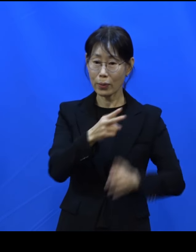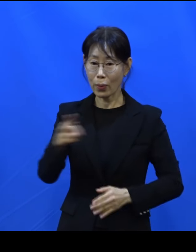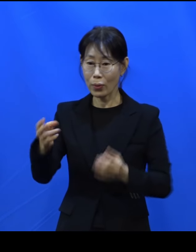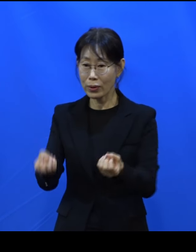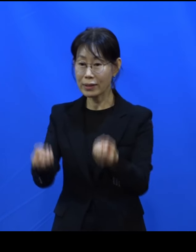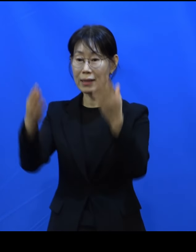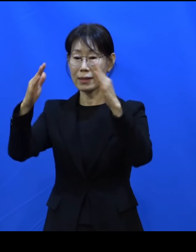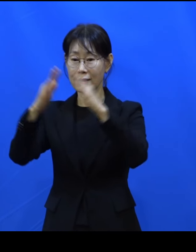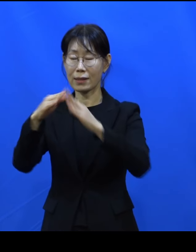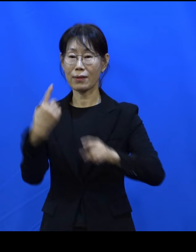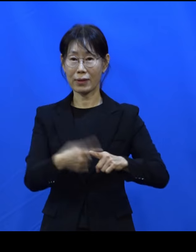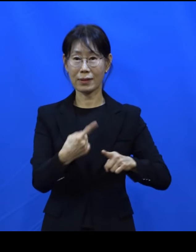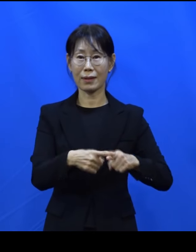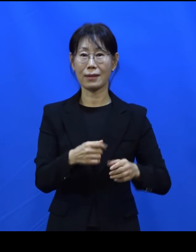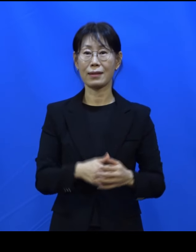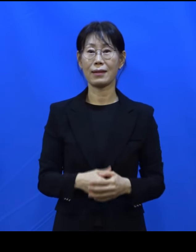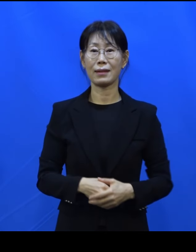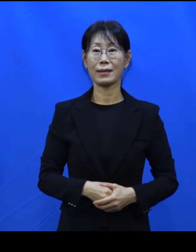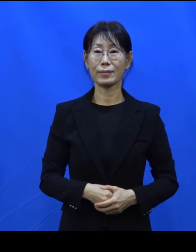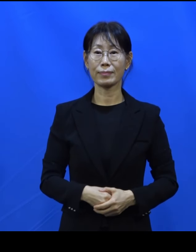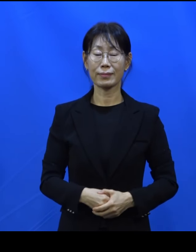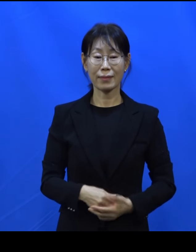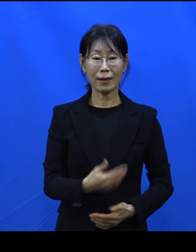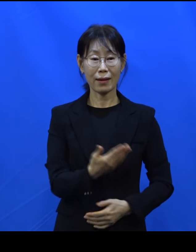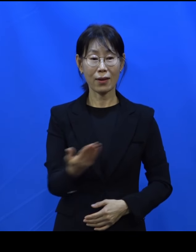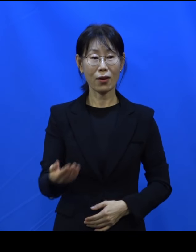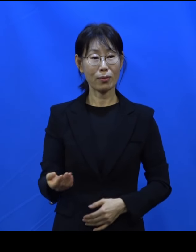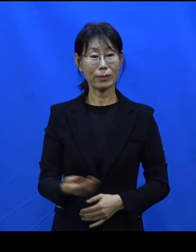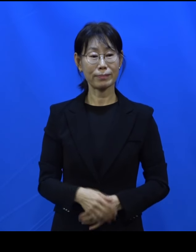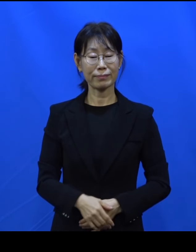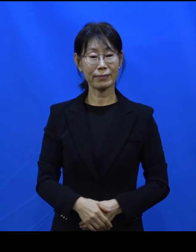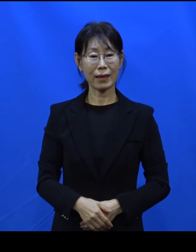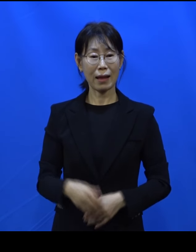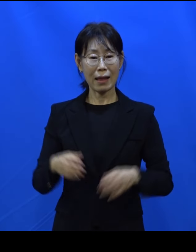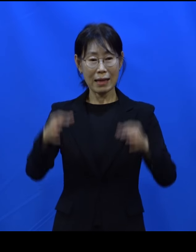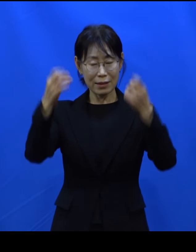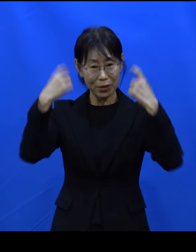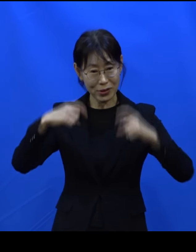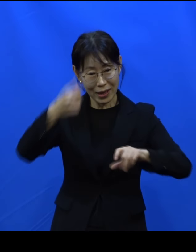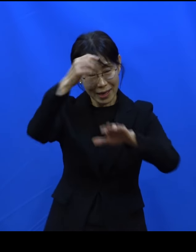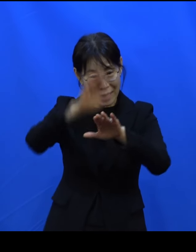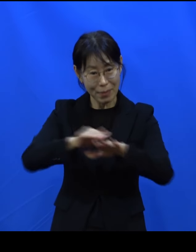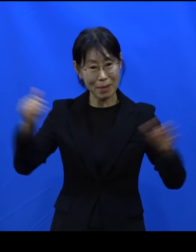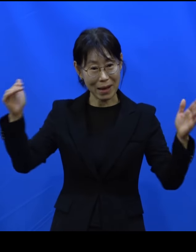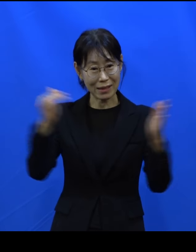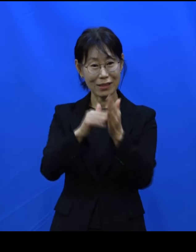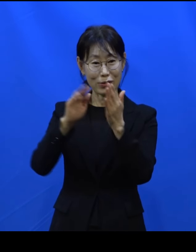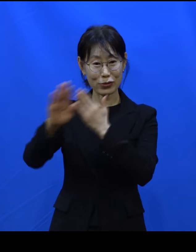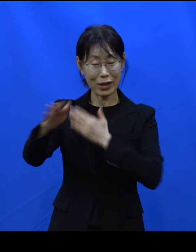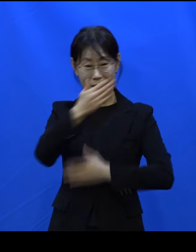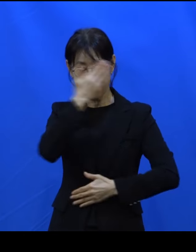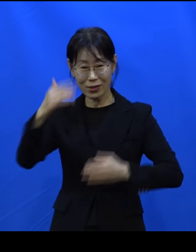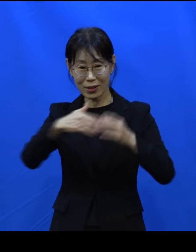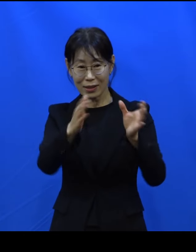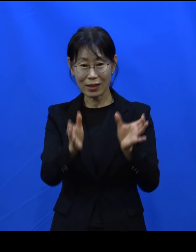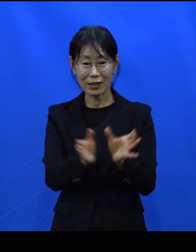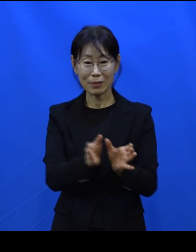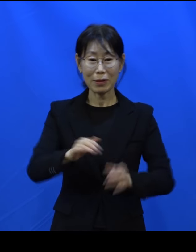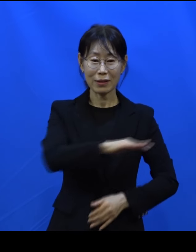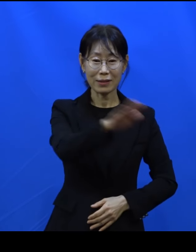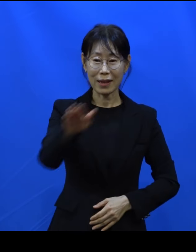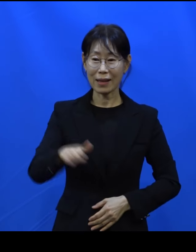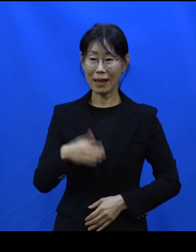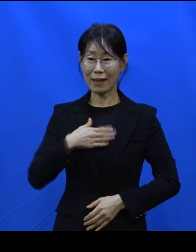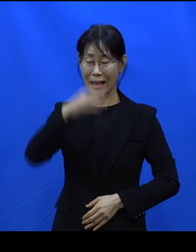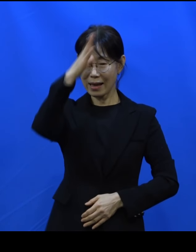것을 내대기도 힘들고, 금요철학 때는 우리 청년들에게 이제 닭다리를 막 자꾸 잡기는 하는데, 가끔 한